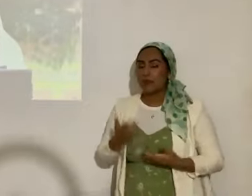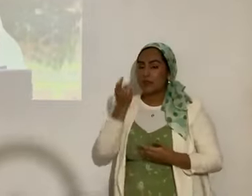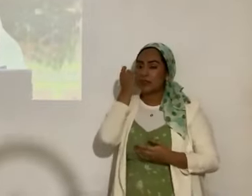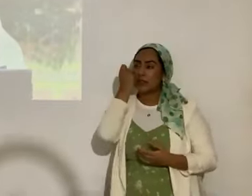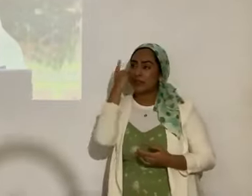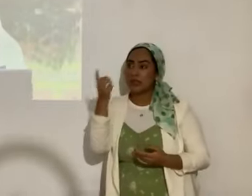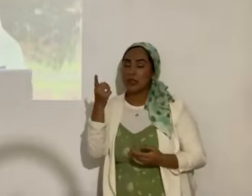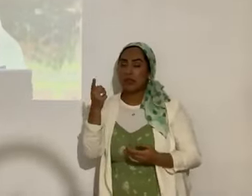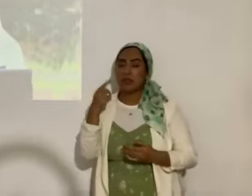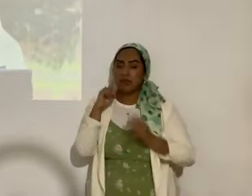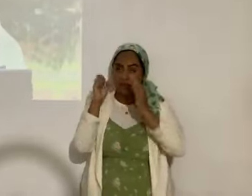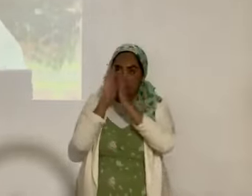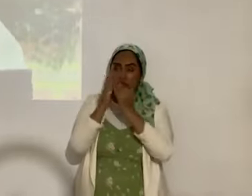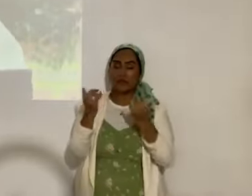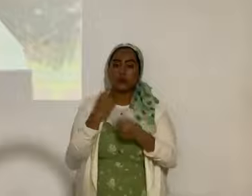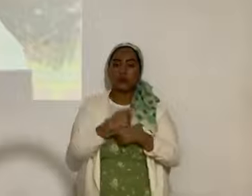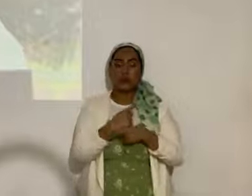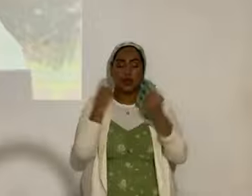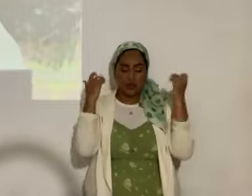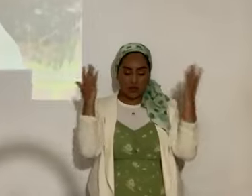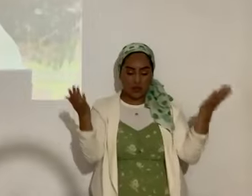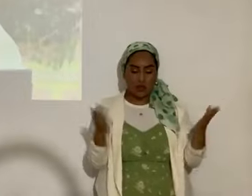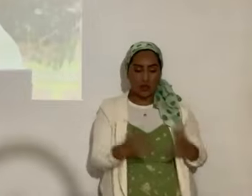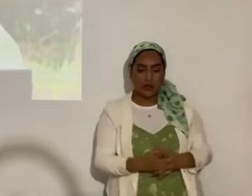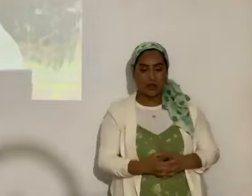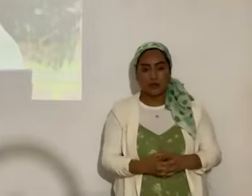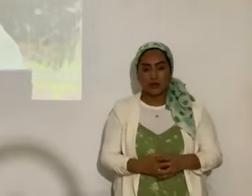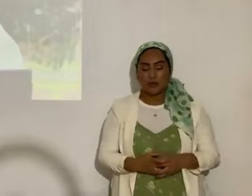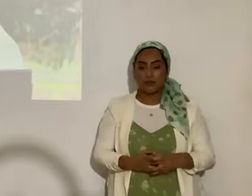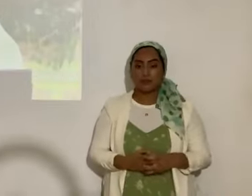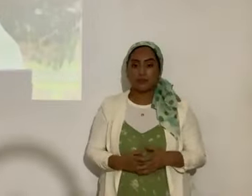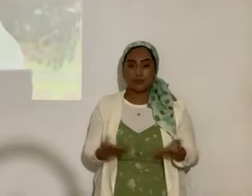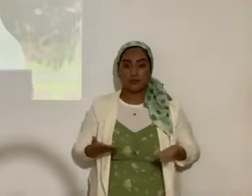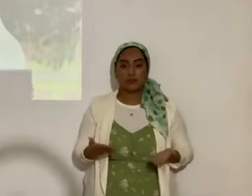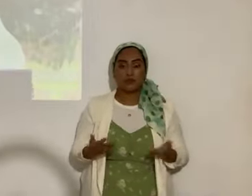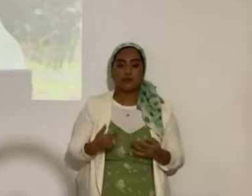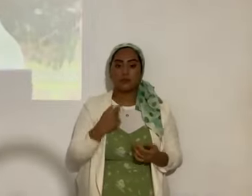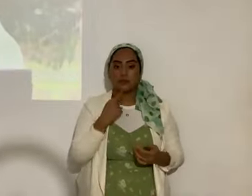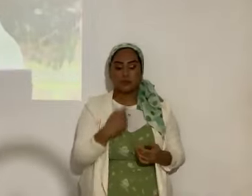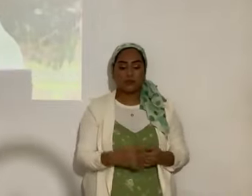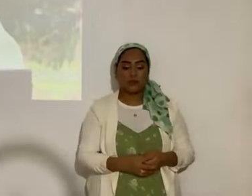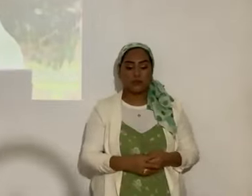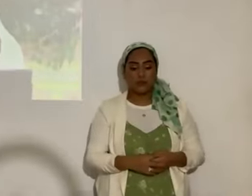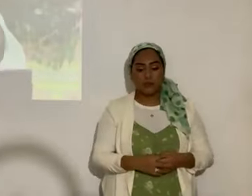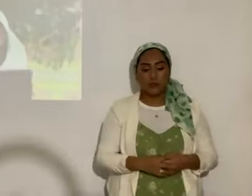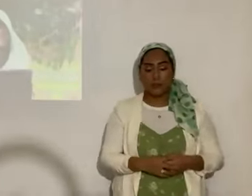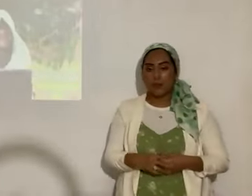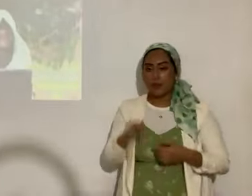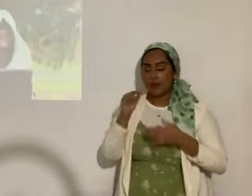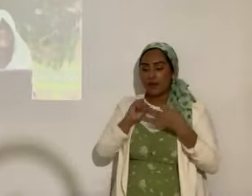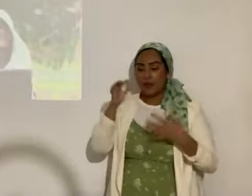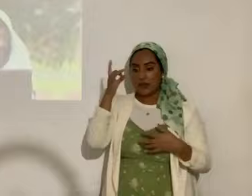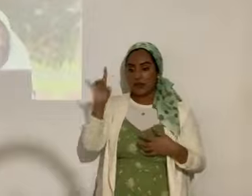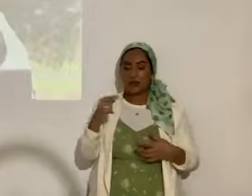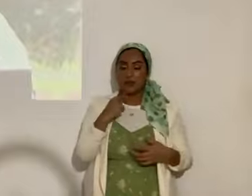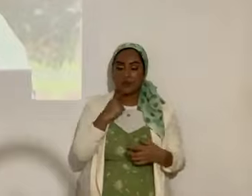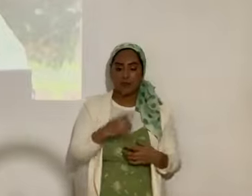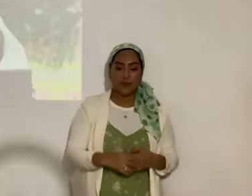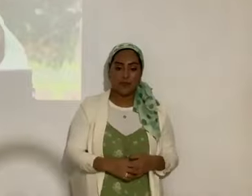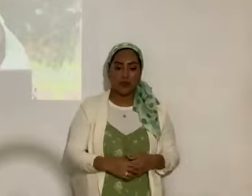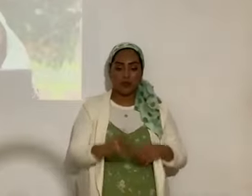vamos a pedírselo hoy Aleluya aquí hermanos dice en el verso 18